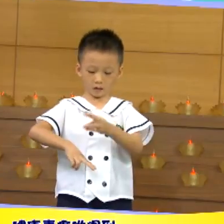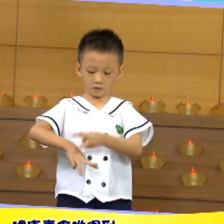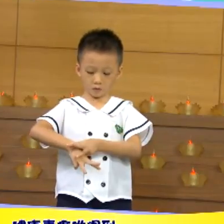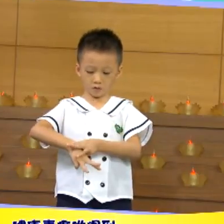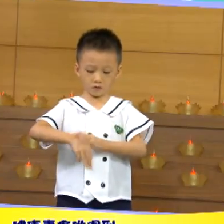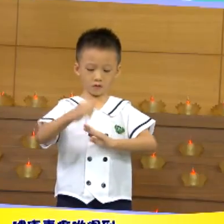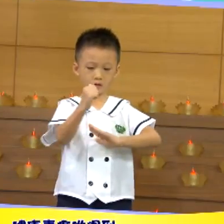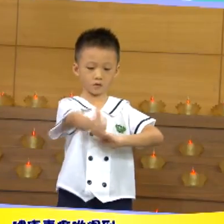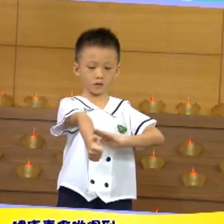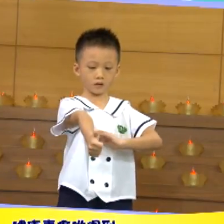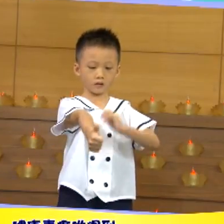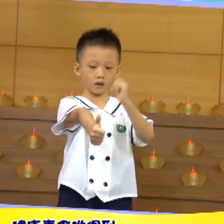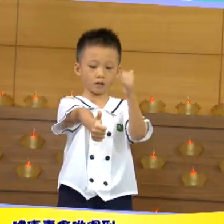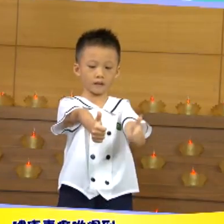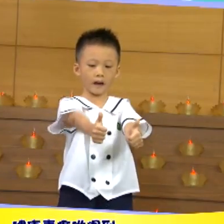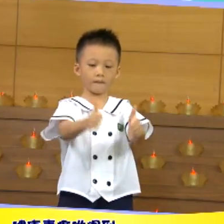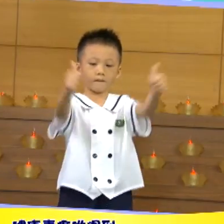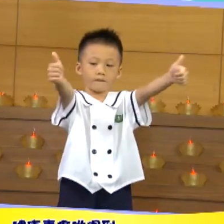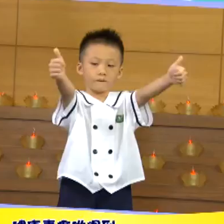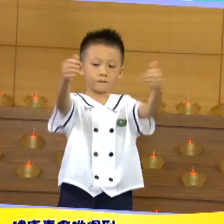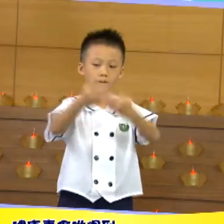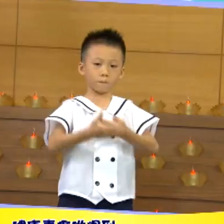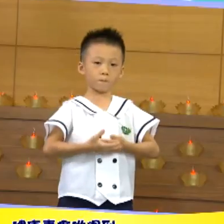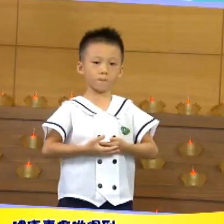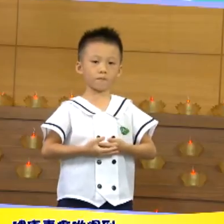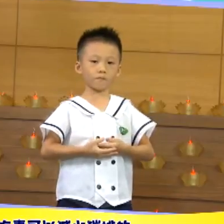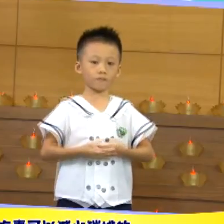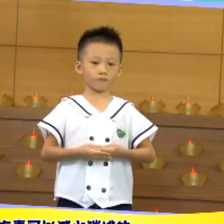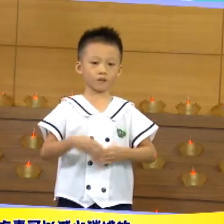健康素食做得到。